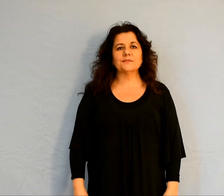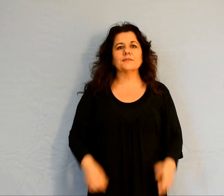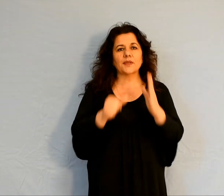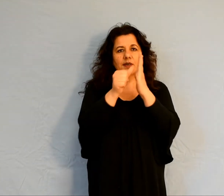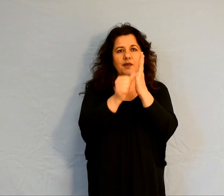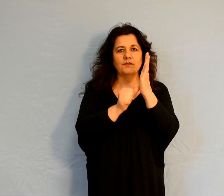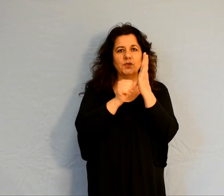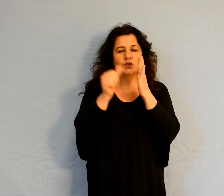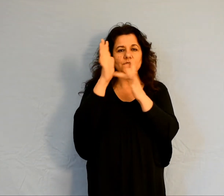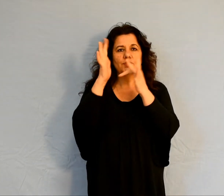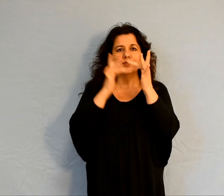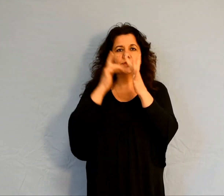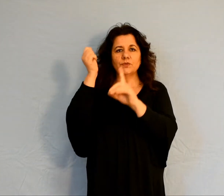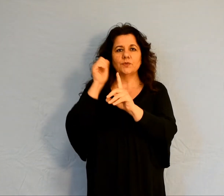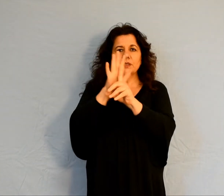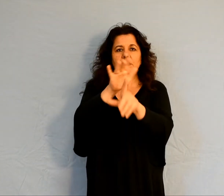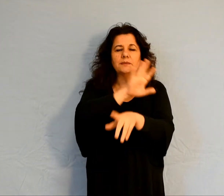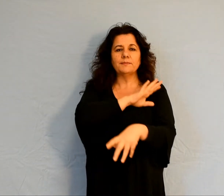Évangile de Jésus-Christ selon saint Matthieu.